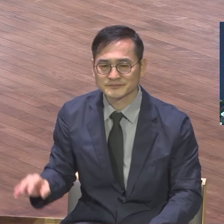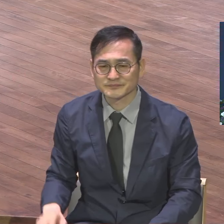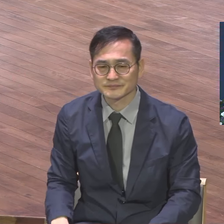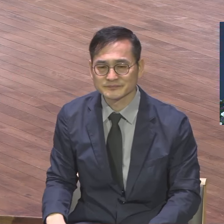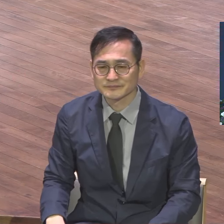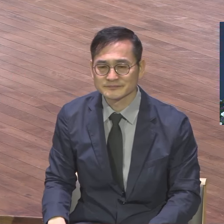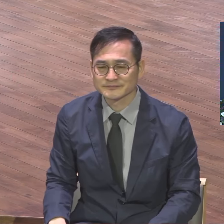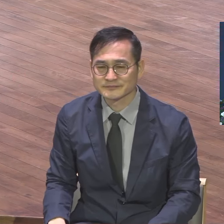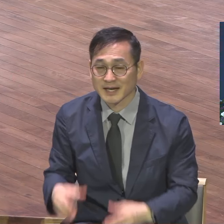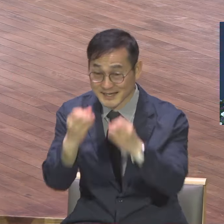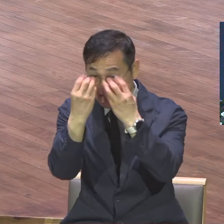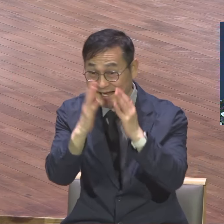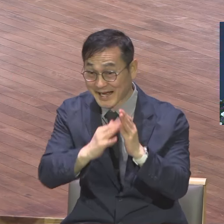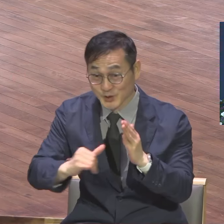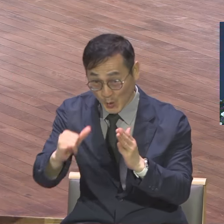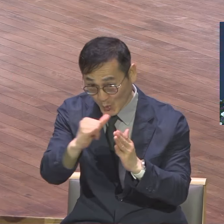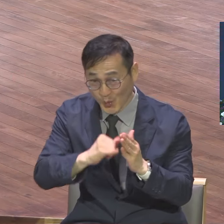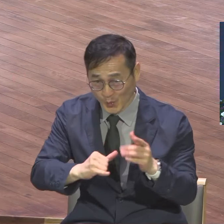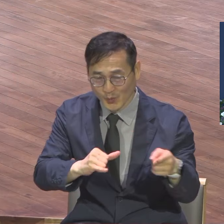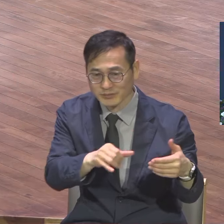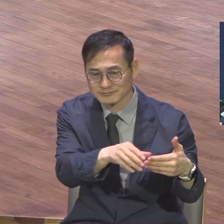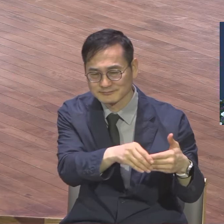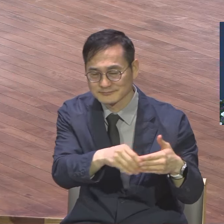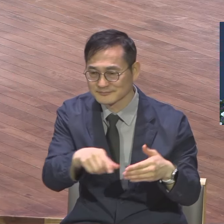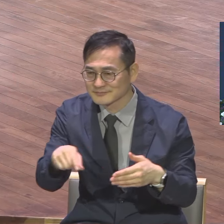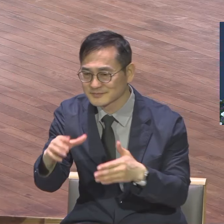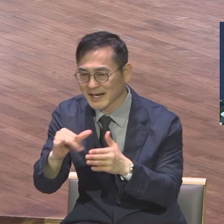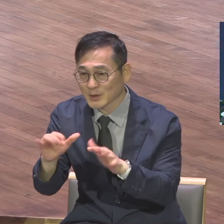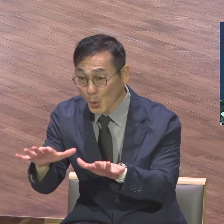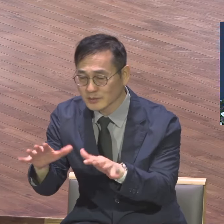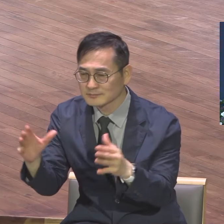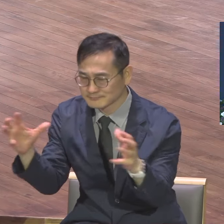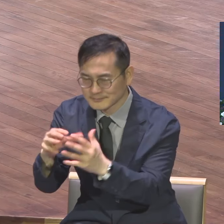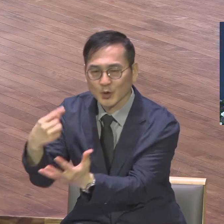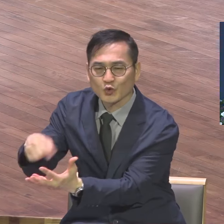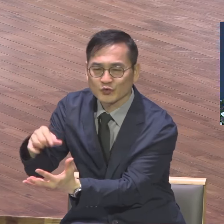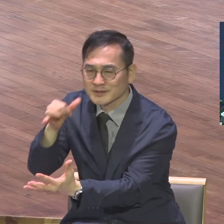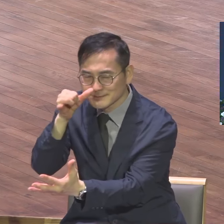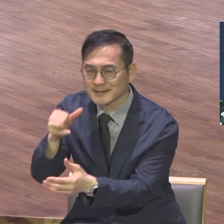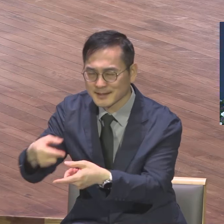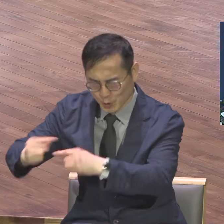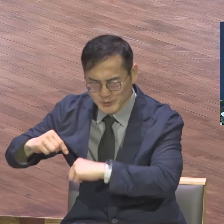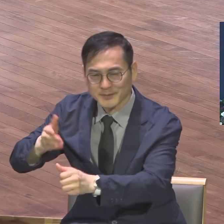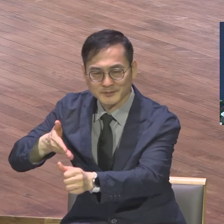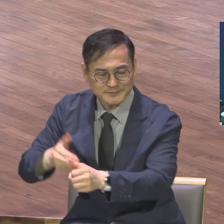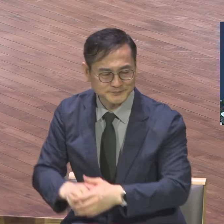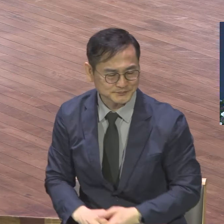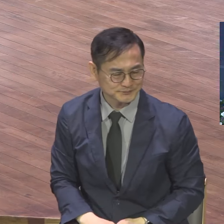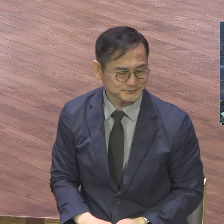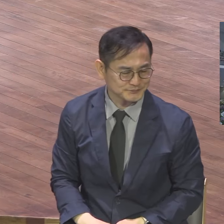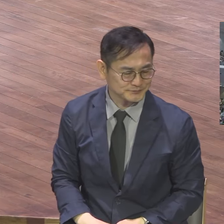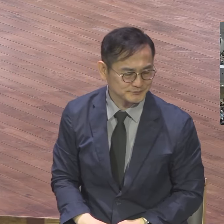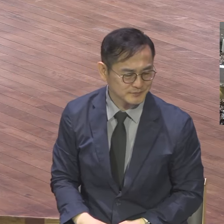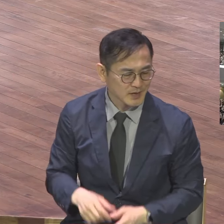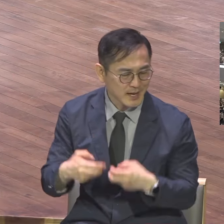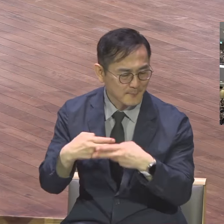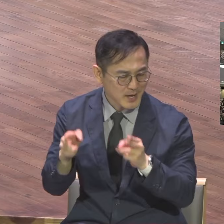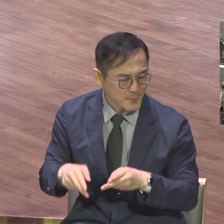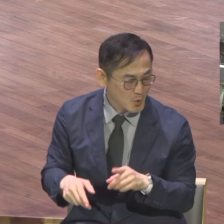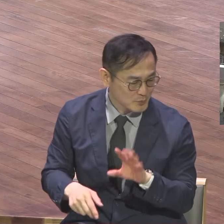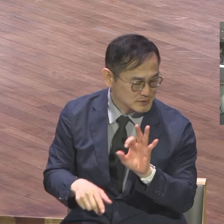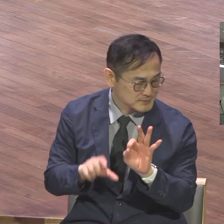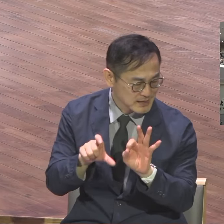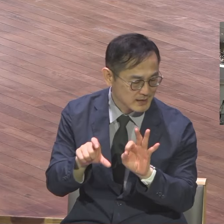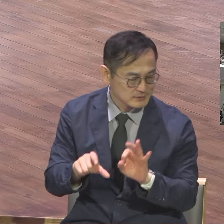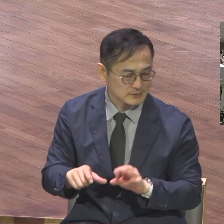안내 받으시기 바랍니다. 자, 두 번째로 대속 축복의 체험입니다. 45절 다시 보면 인자가 온 것은 섬김을 받으려 함이